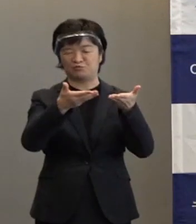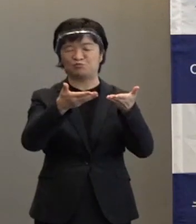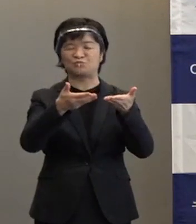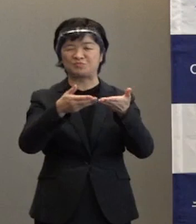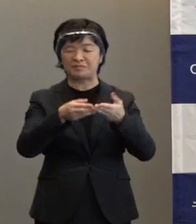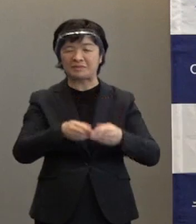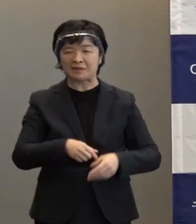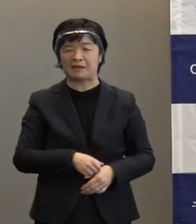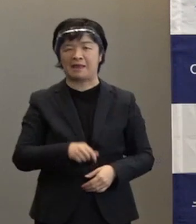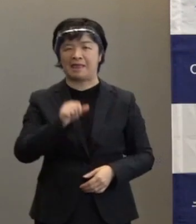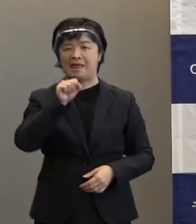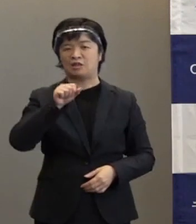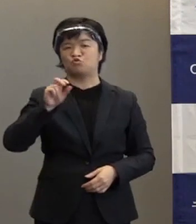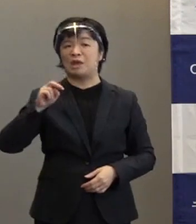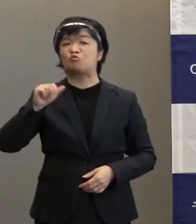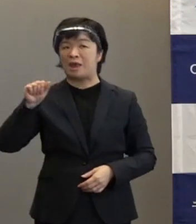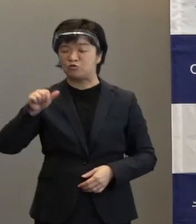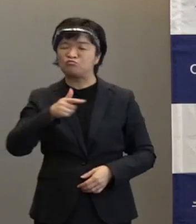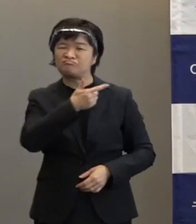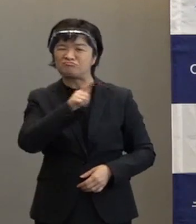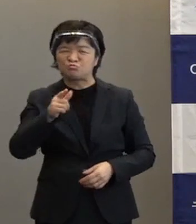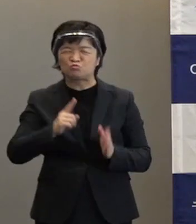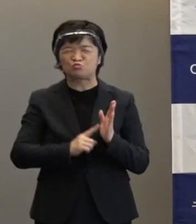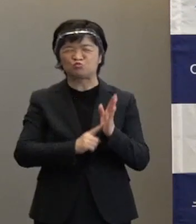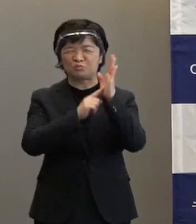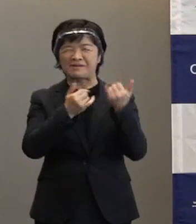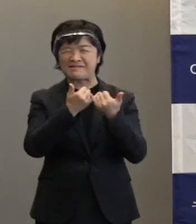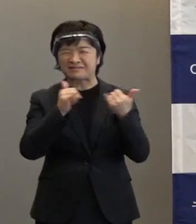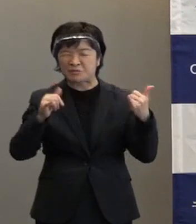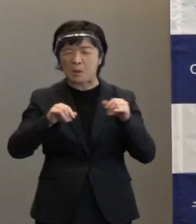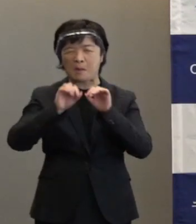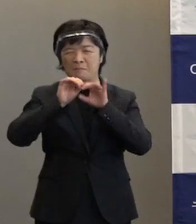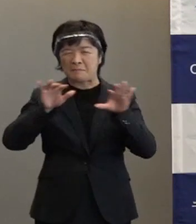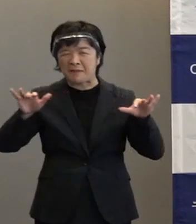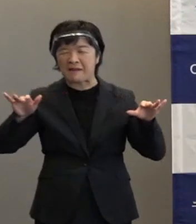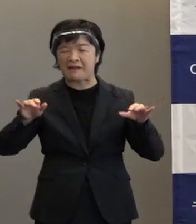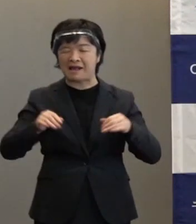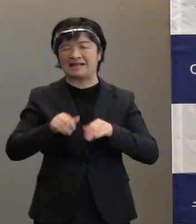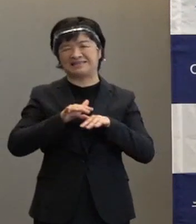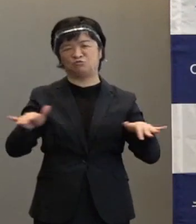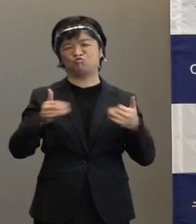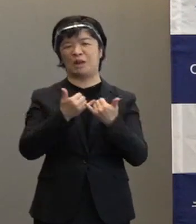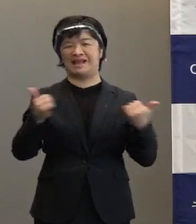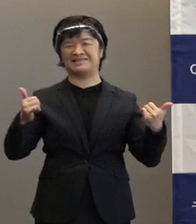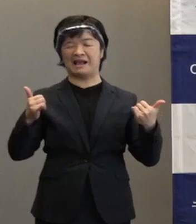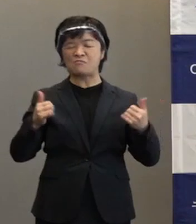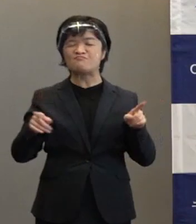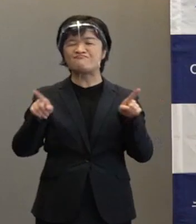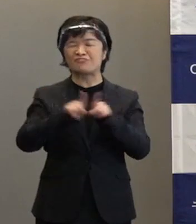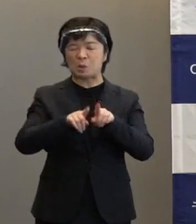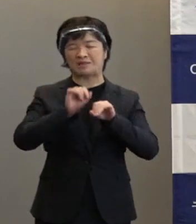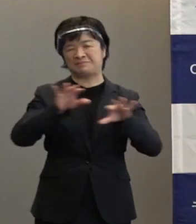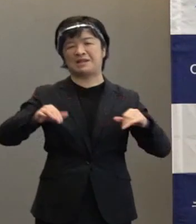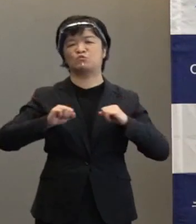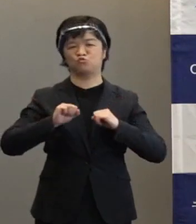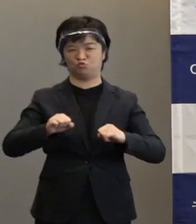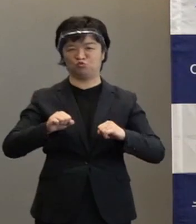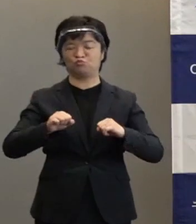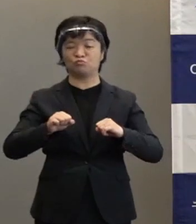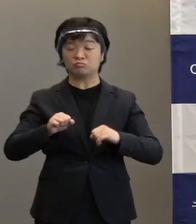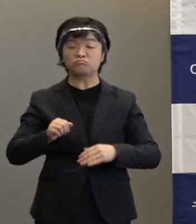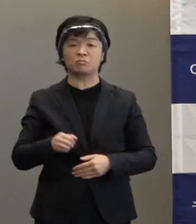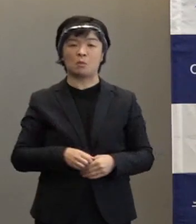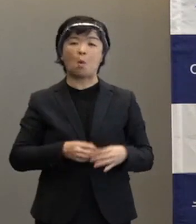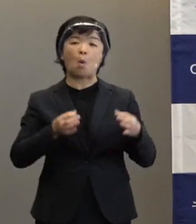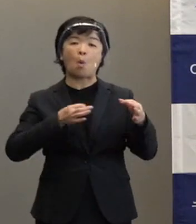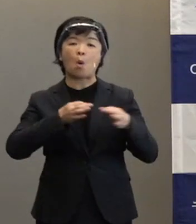る取材を行い、 SNS 等で情報発信を行ってまいります。他にも黒アヒージョを継続的に提供